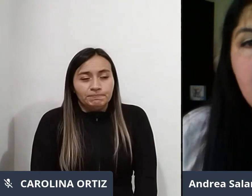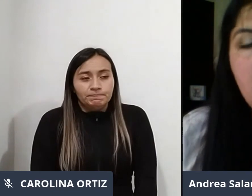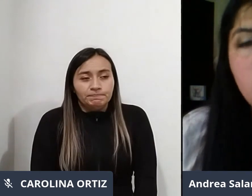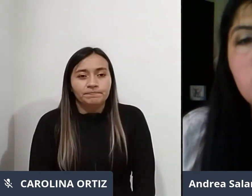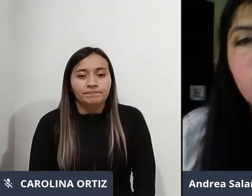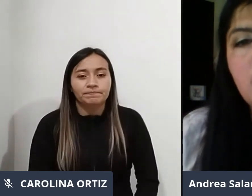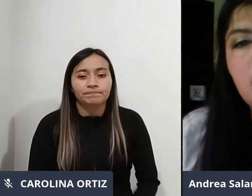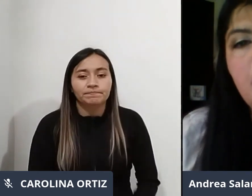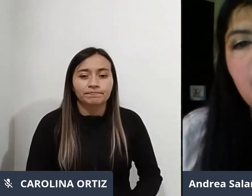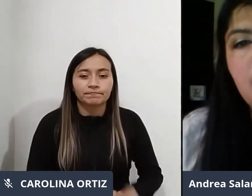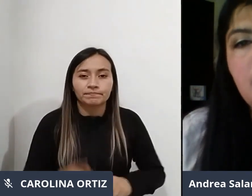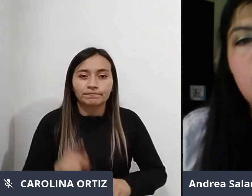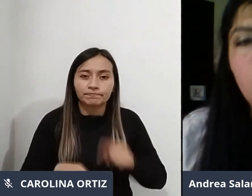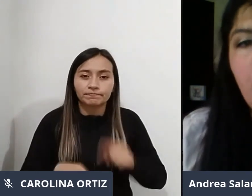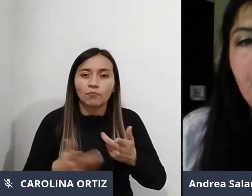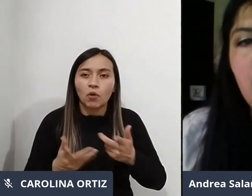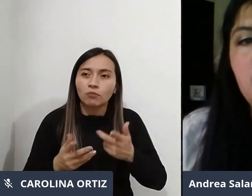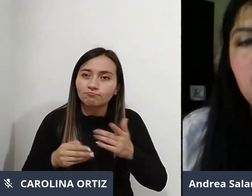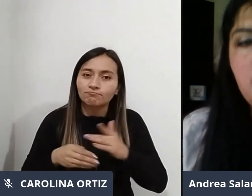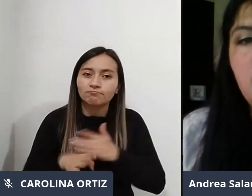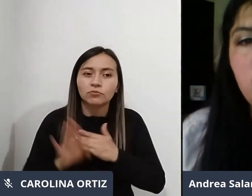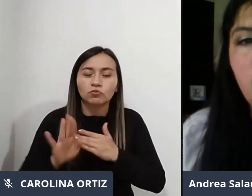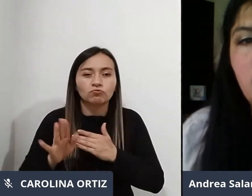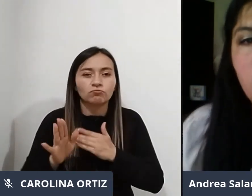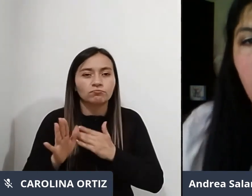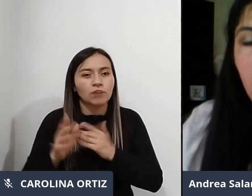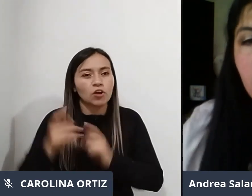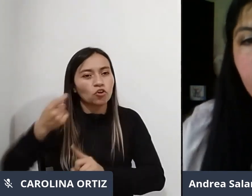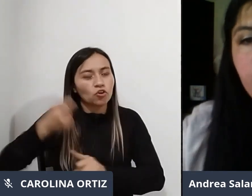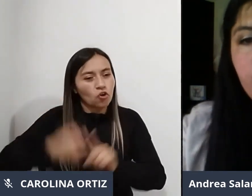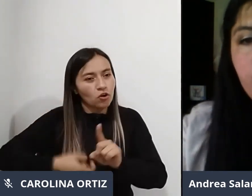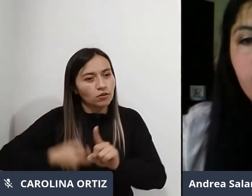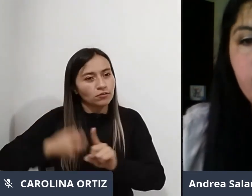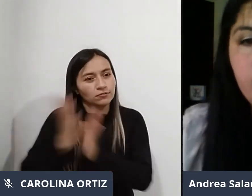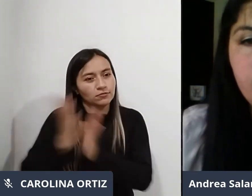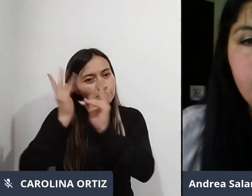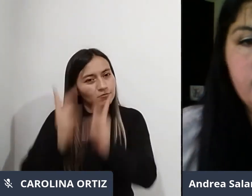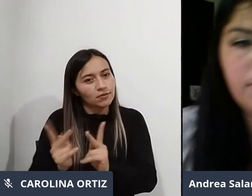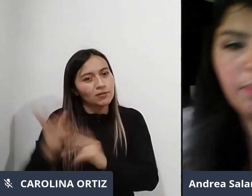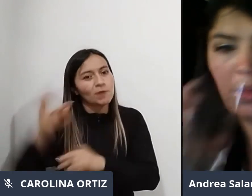le permite a los estudiantes también entender su papel dentro de la escuela.